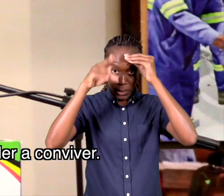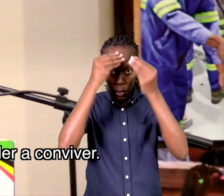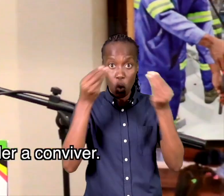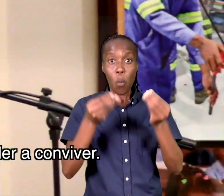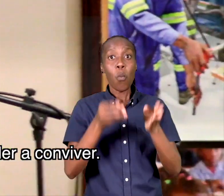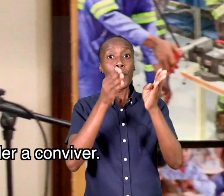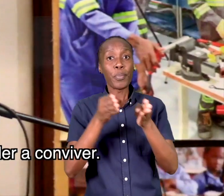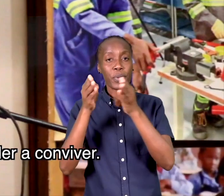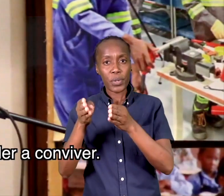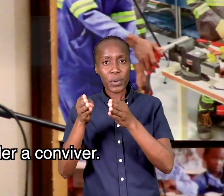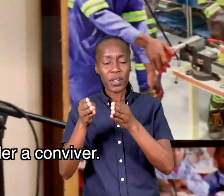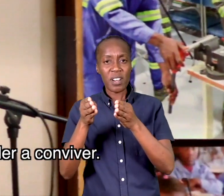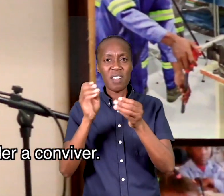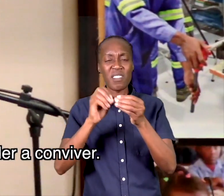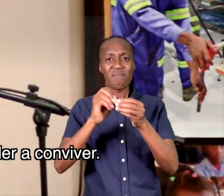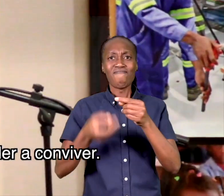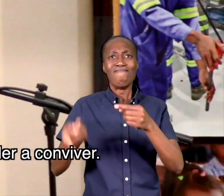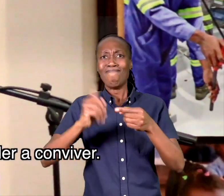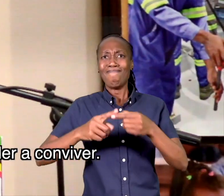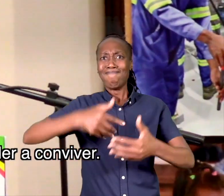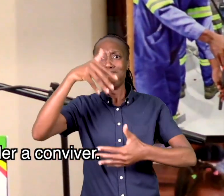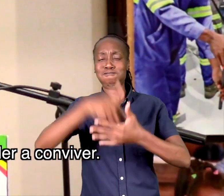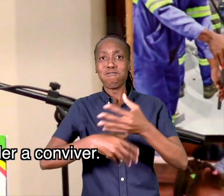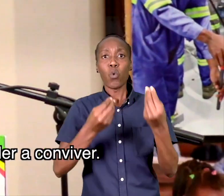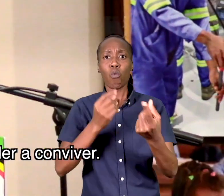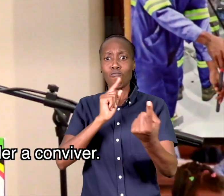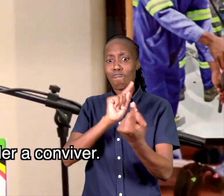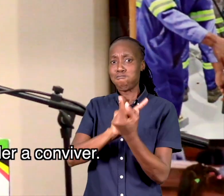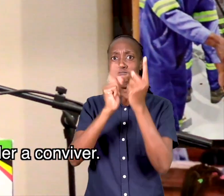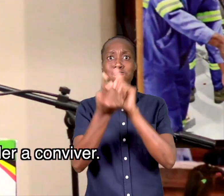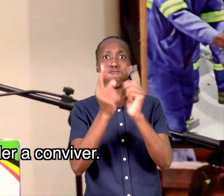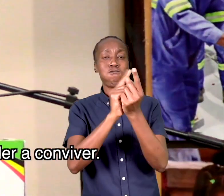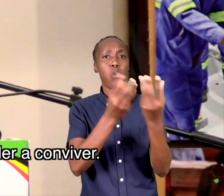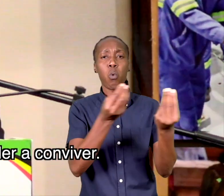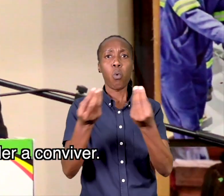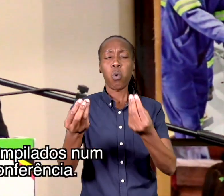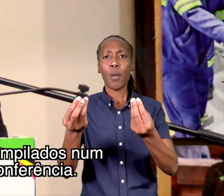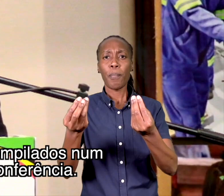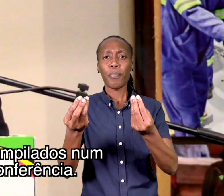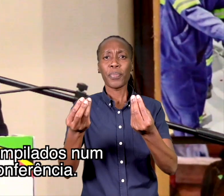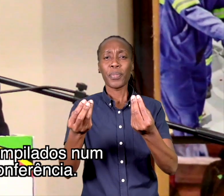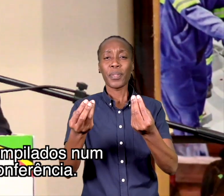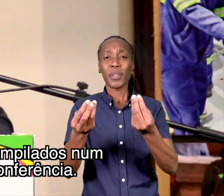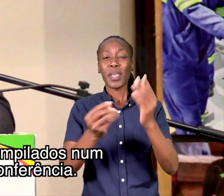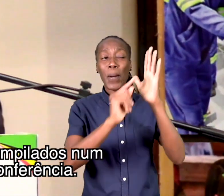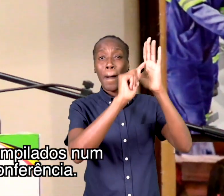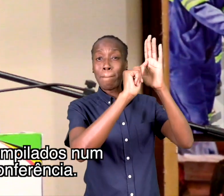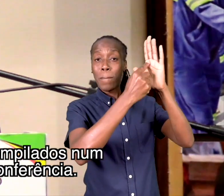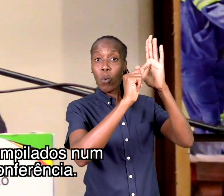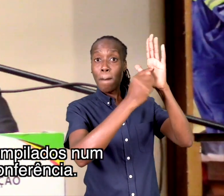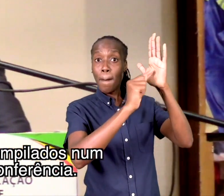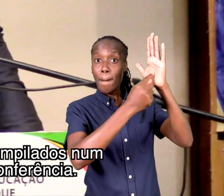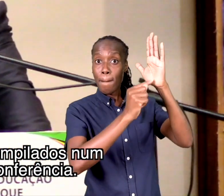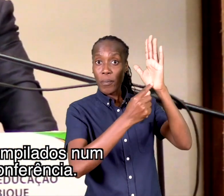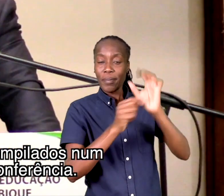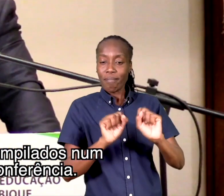aprender a ser e aprender a conviver. Estes